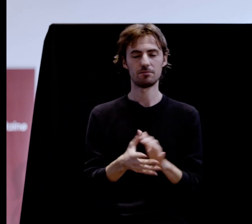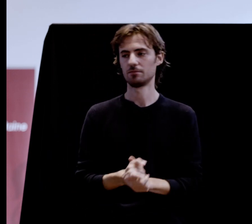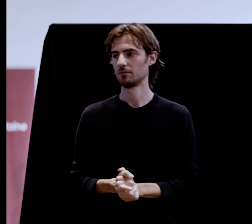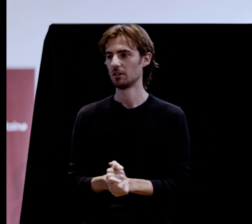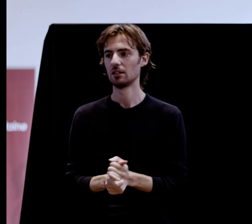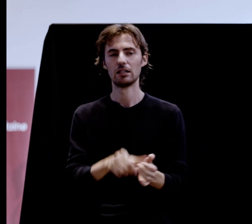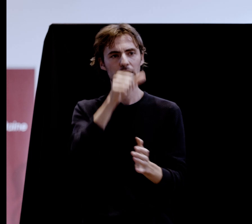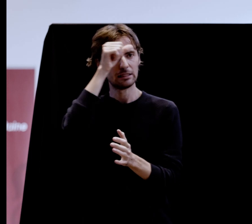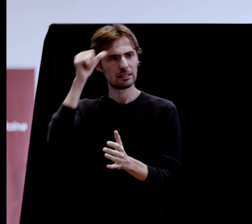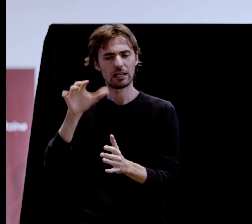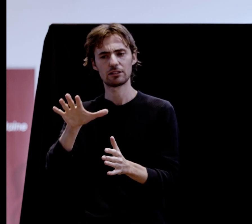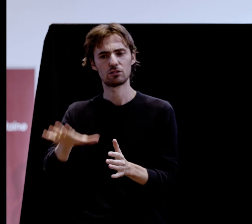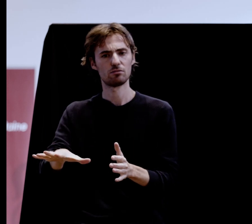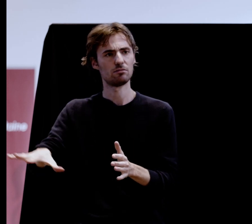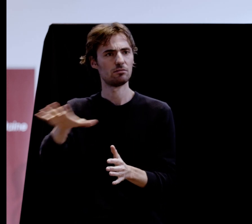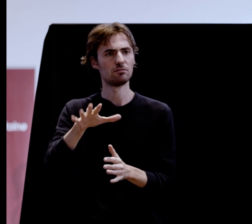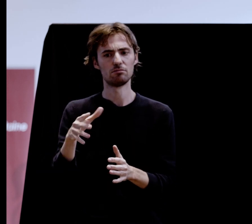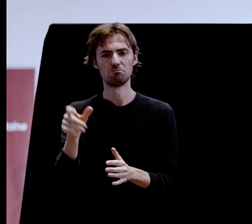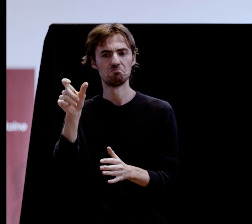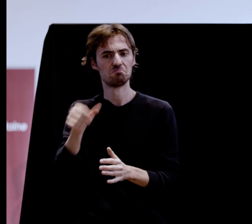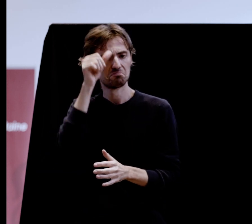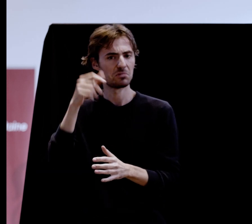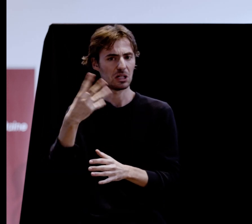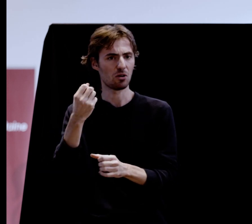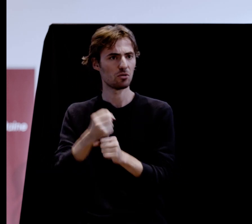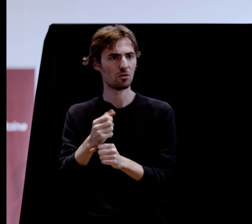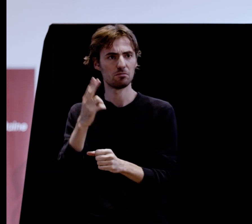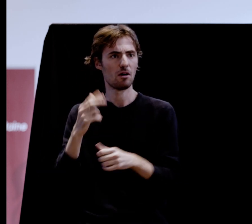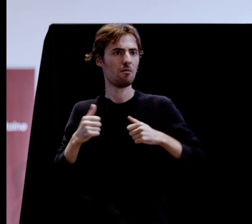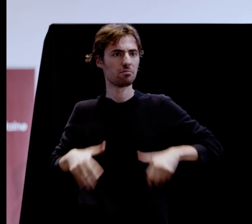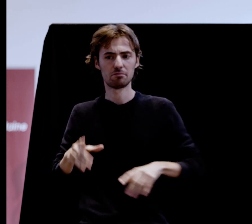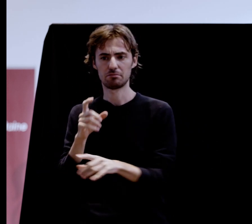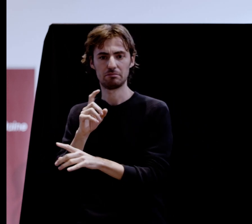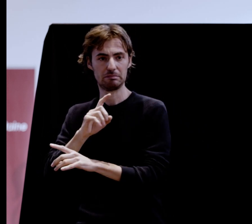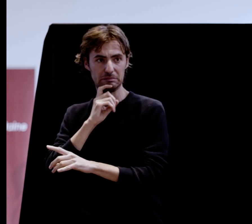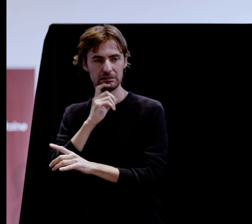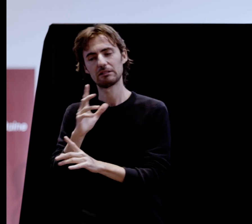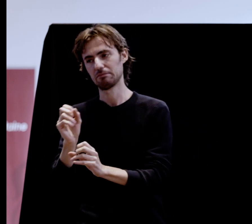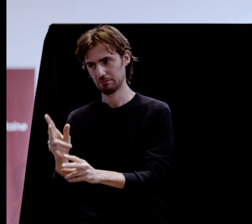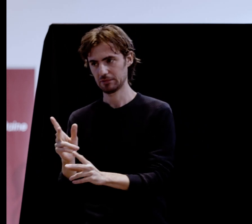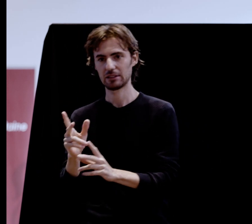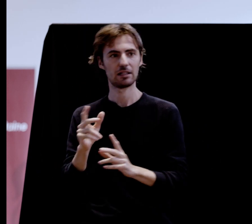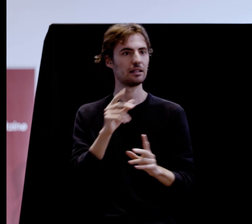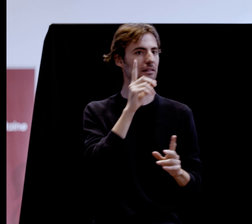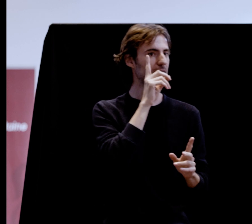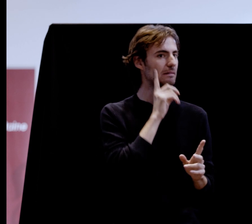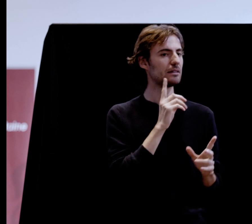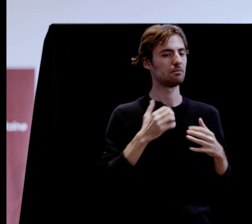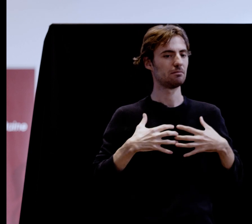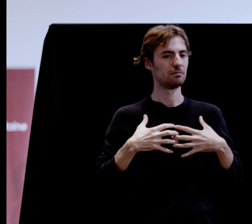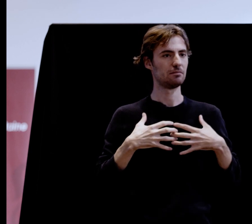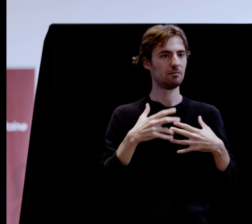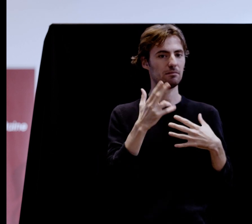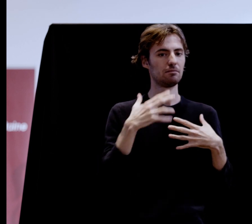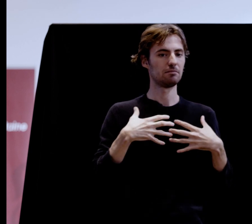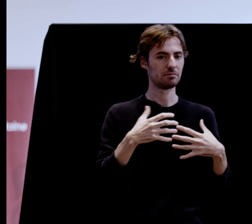qui, à 14 ans, n'a pas débuté sa puberté, on l'évoque. Chez la fille qui, à 13 ans, n'a pas encore débuté sa puberté,